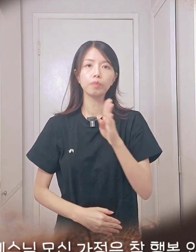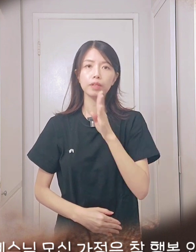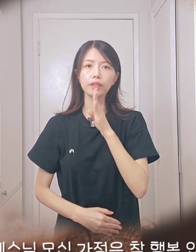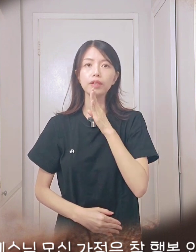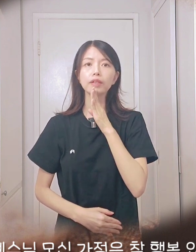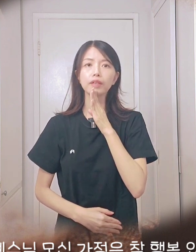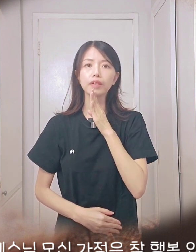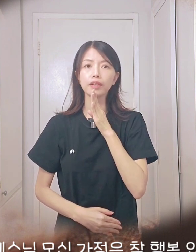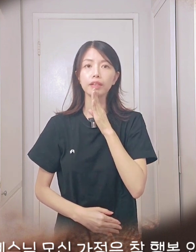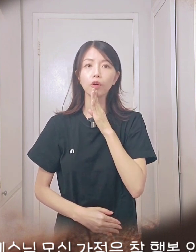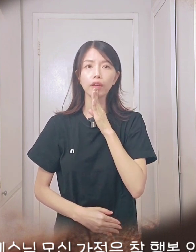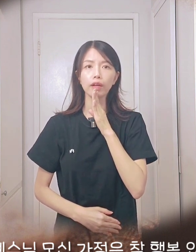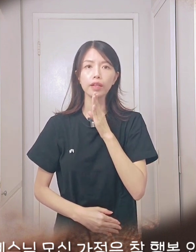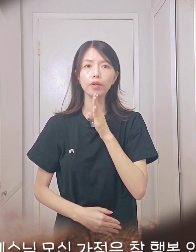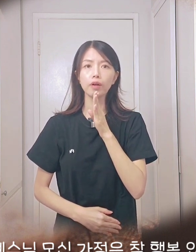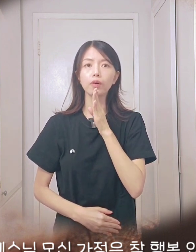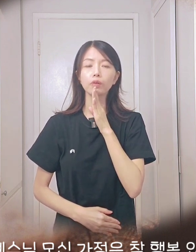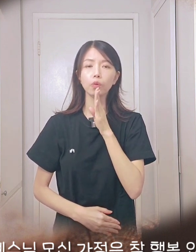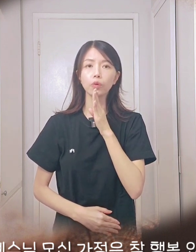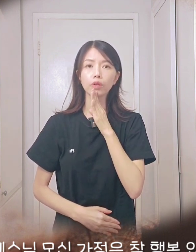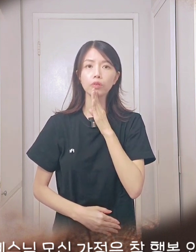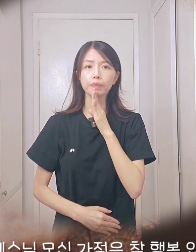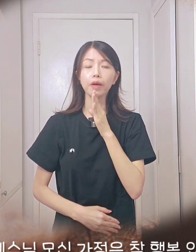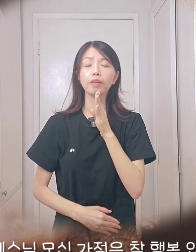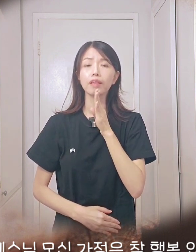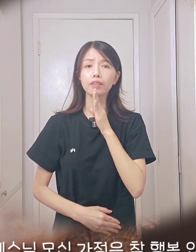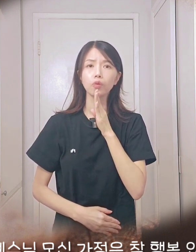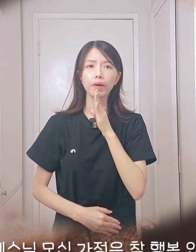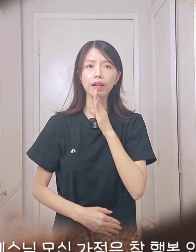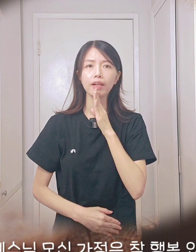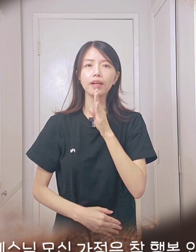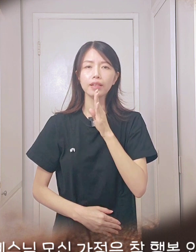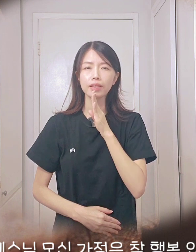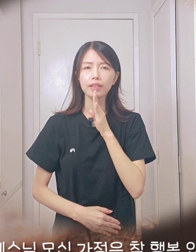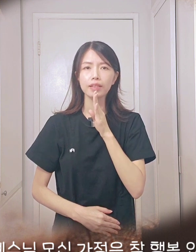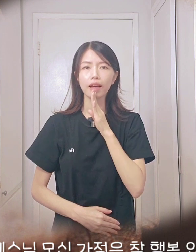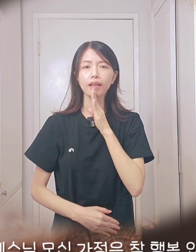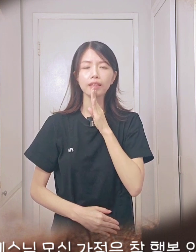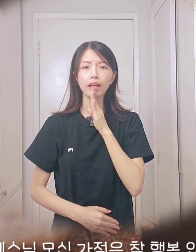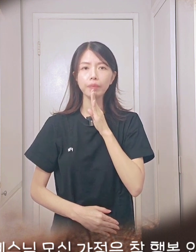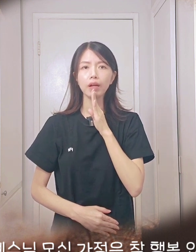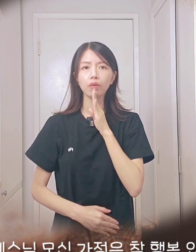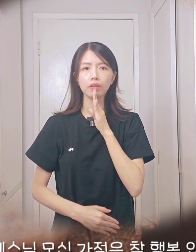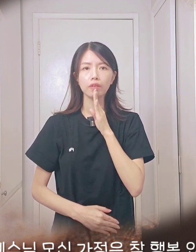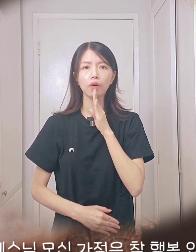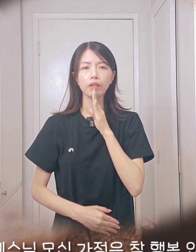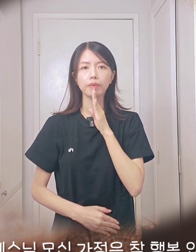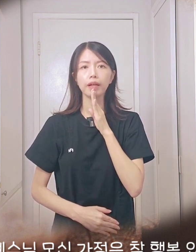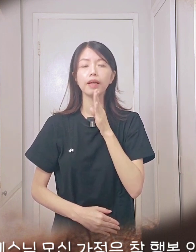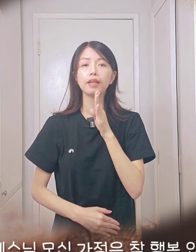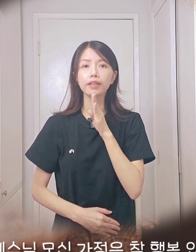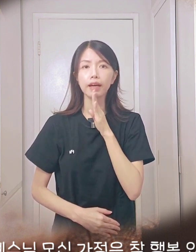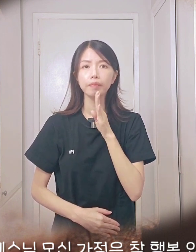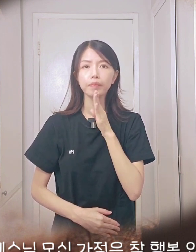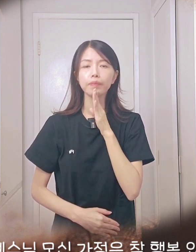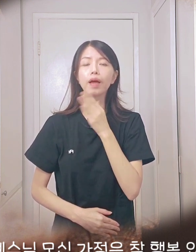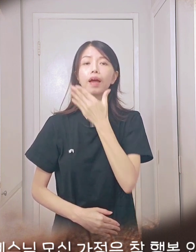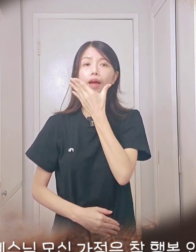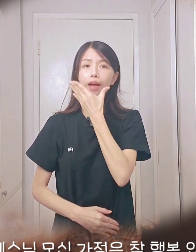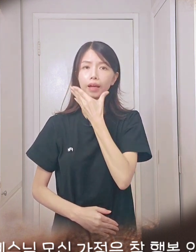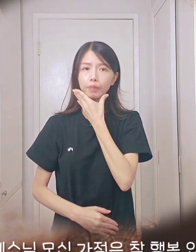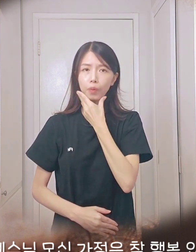이 검지를 이 턱에 세워서 톡톡 쳐주시면 정말 진짜 참이라고 하는 대수어가 됩니다.